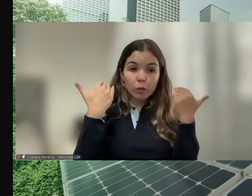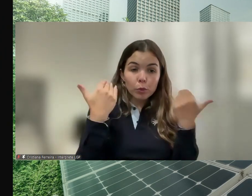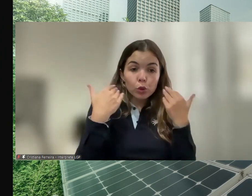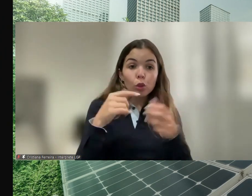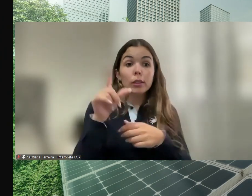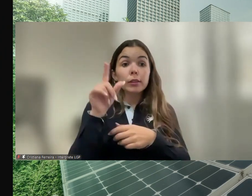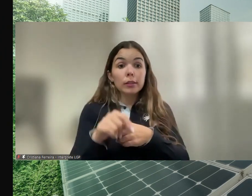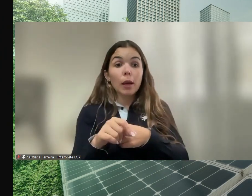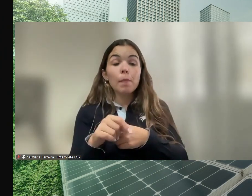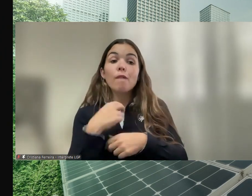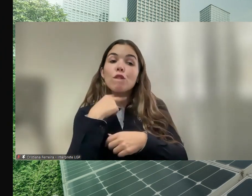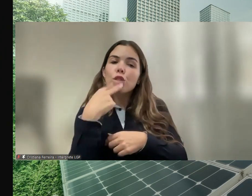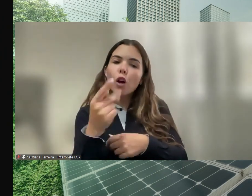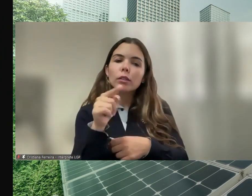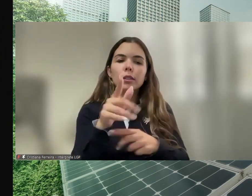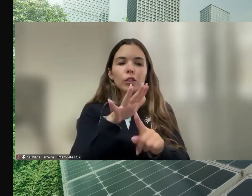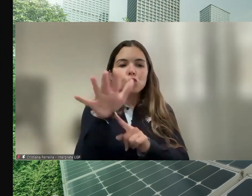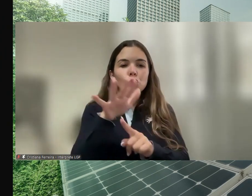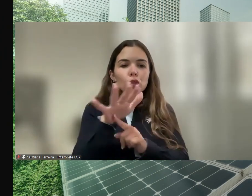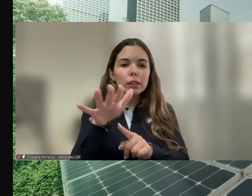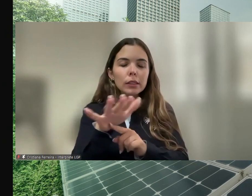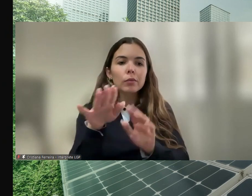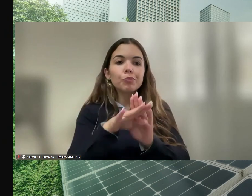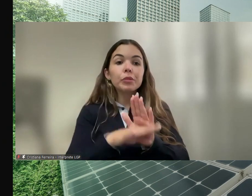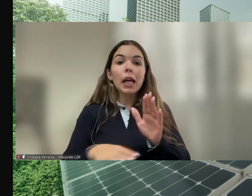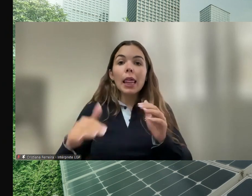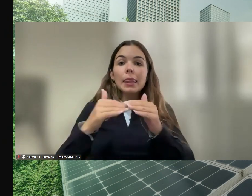algumas destas vozes para influenciar esta agenda a nível europeu.